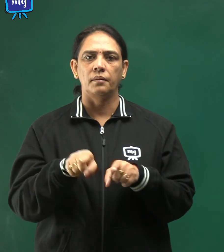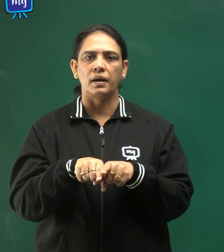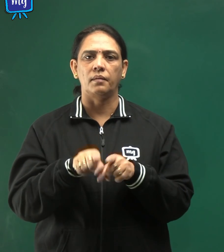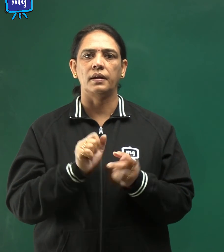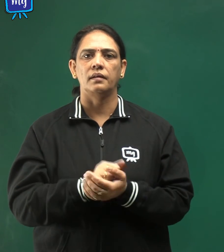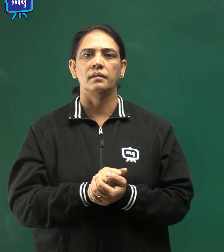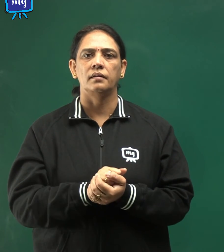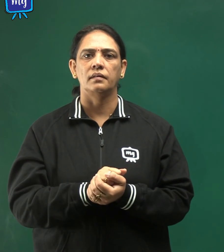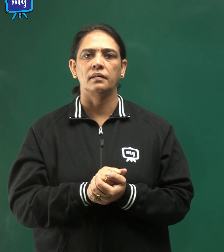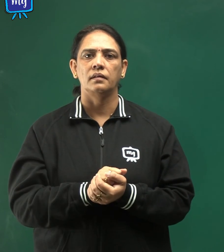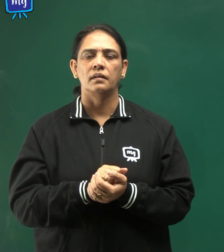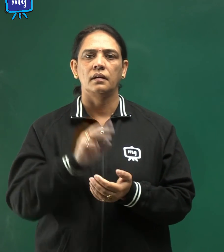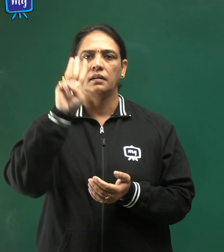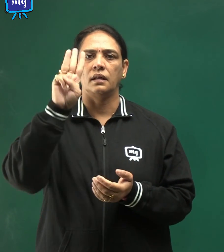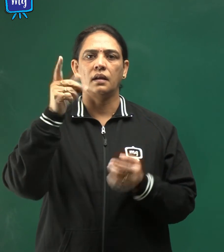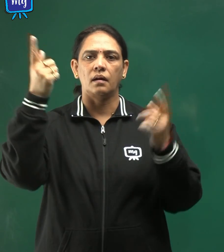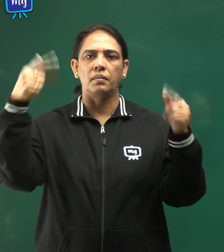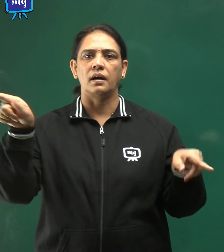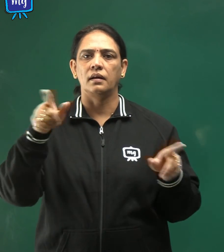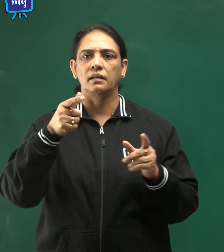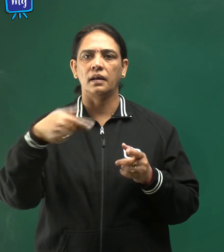बराबर 3 का भाग देंगे